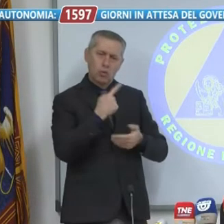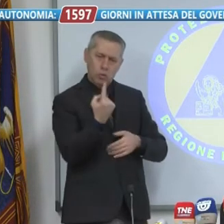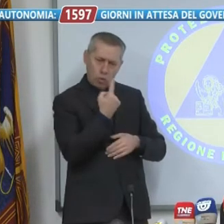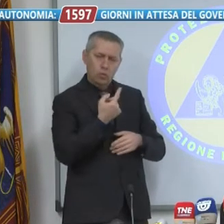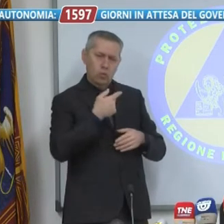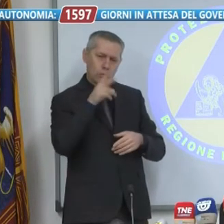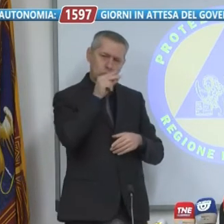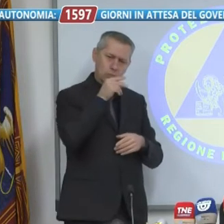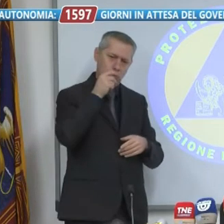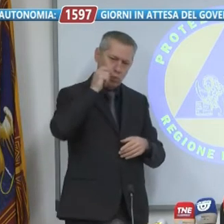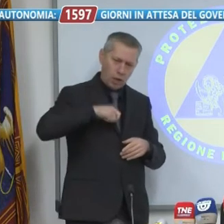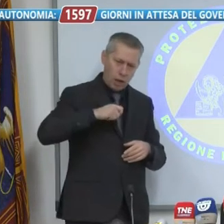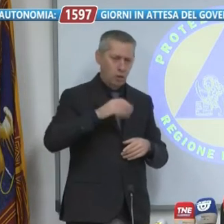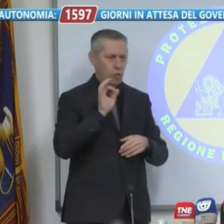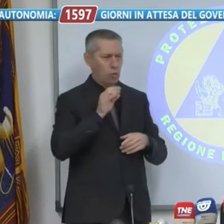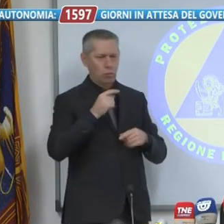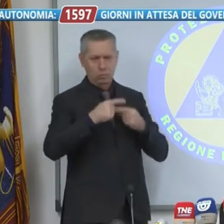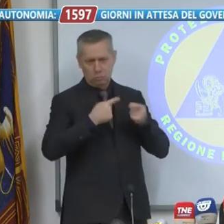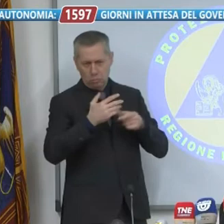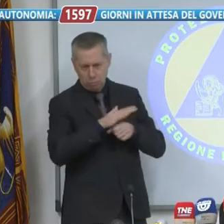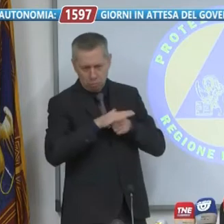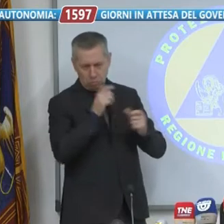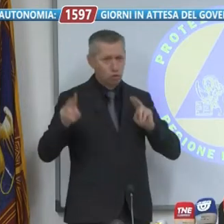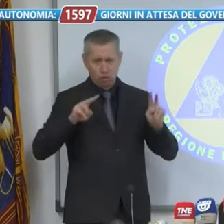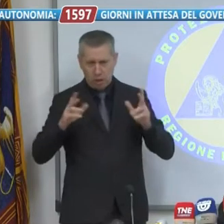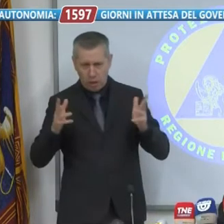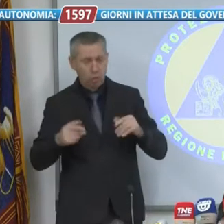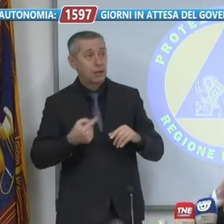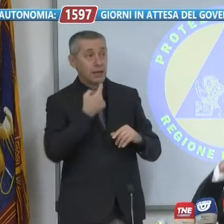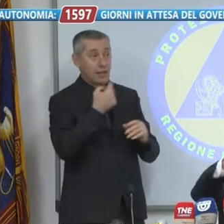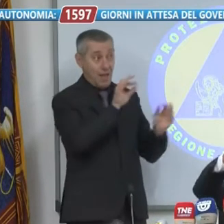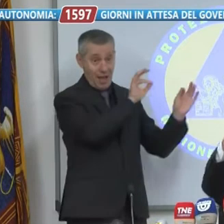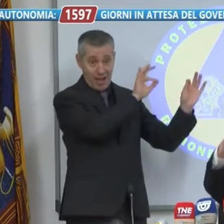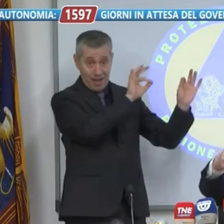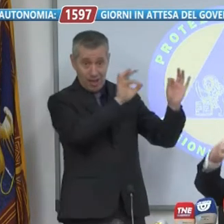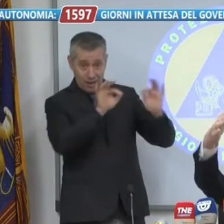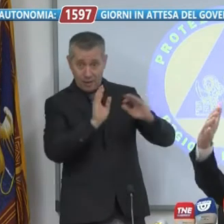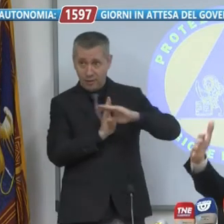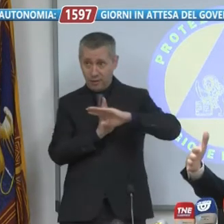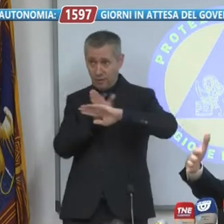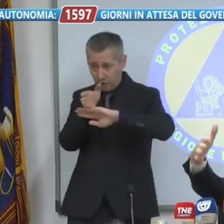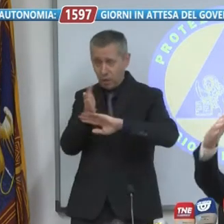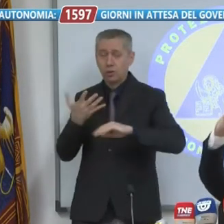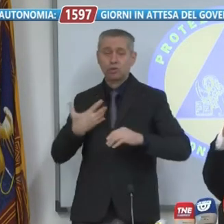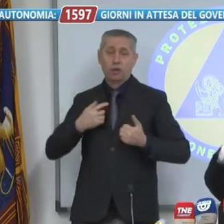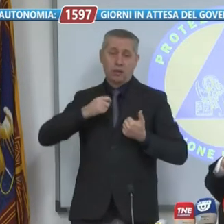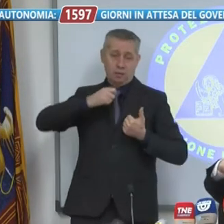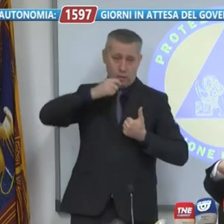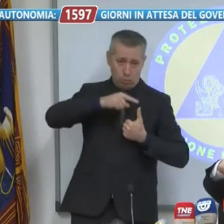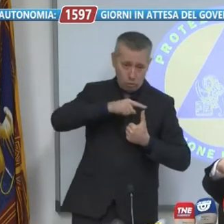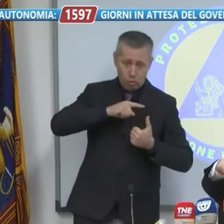i loro conterranei oppure persone che comunque parlano la stessa lingua. Chi arriva sa, arriva lì, trova i tamponi, trova le prime